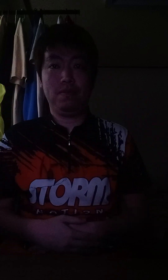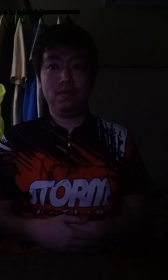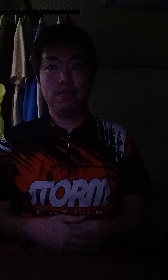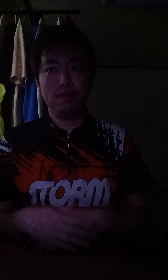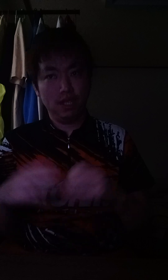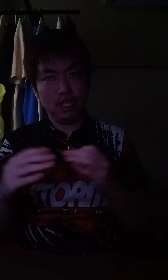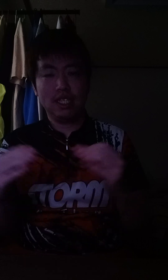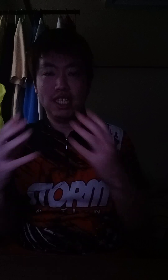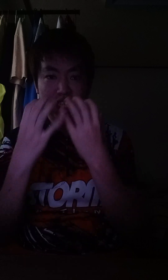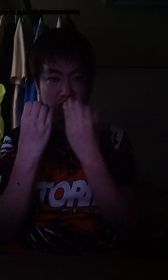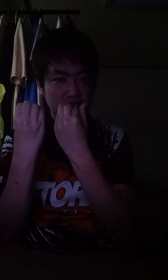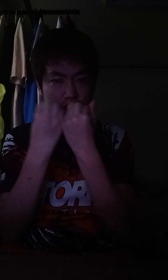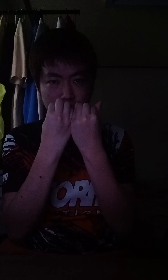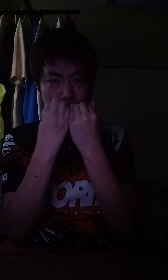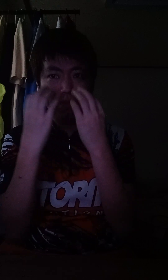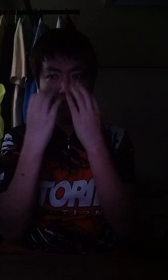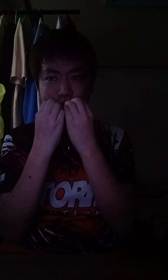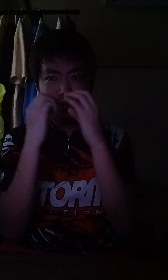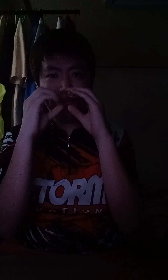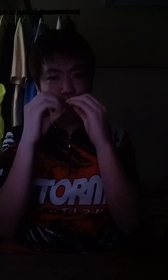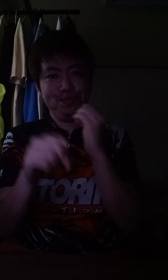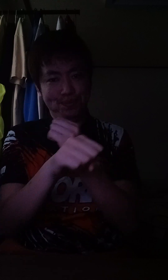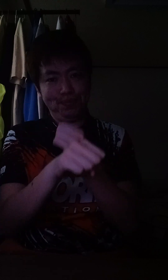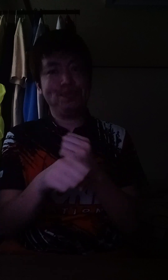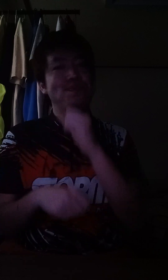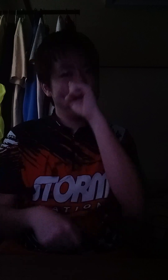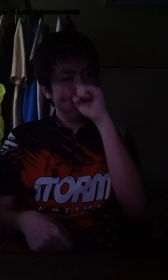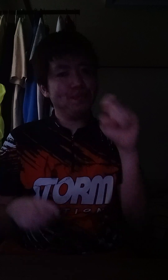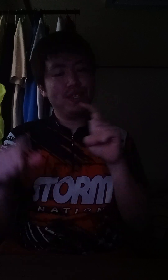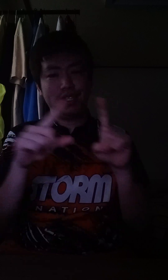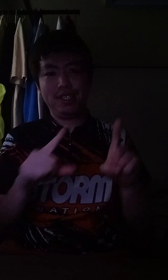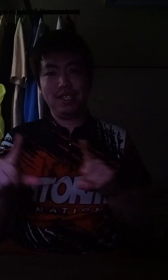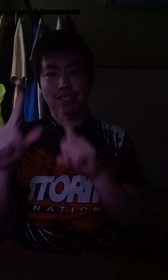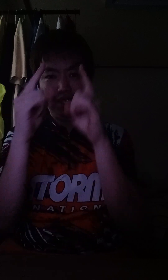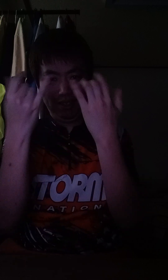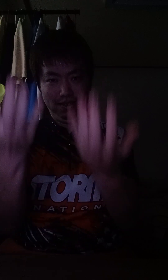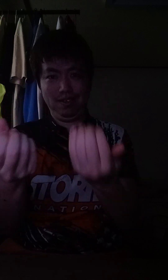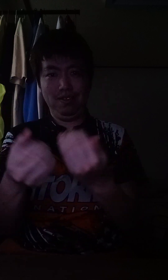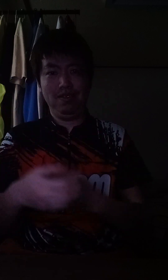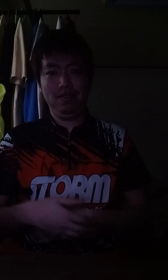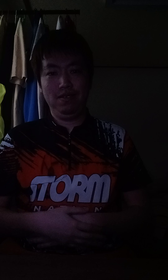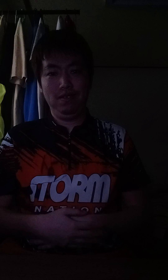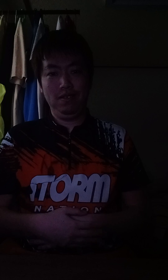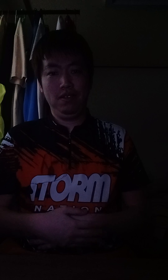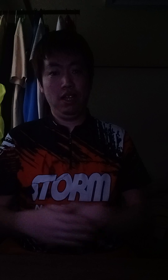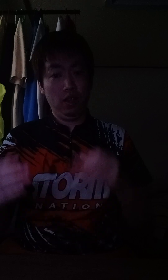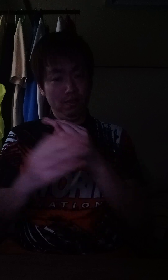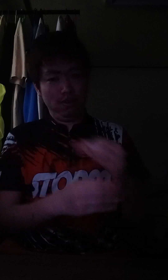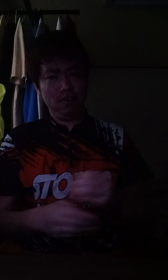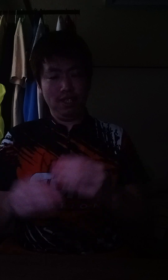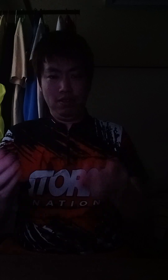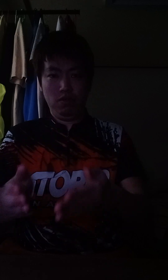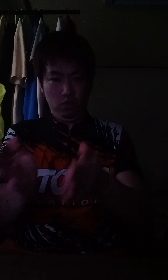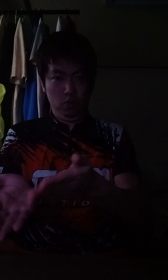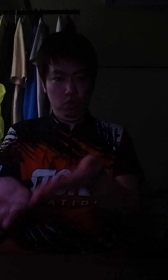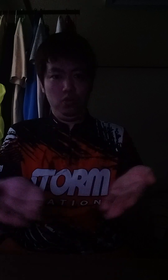그중 샌드위치 만들기는 승현이가 가장 좋아하는 일인데요. 엄마를 도와 재료를 나르는 일도